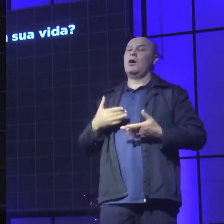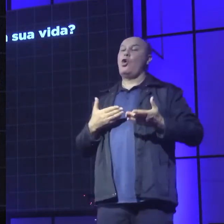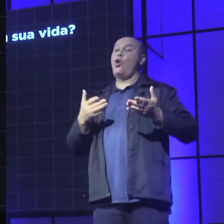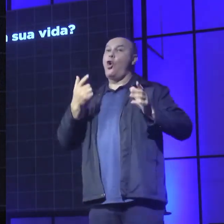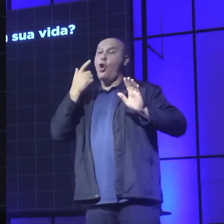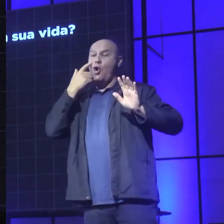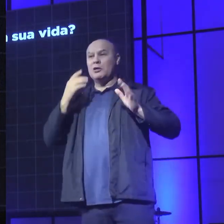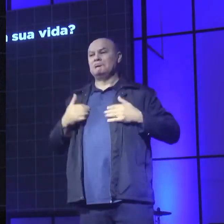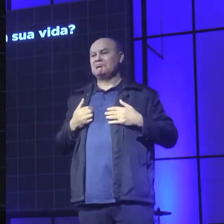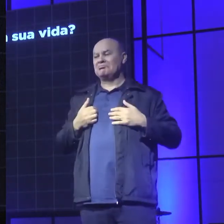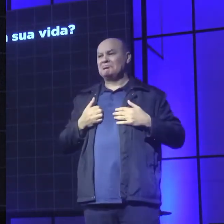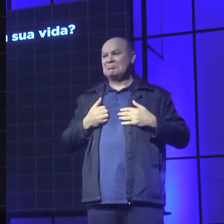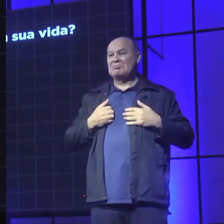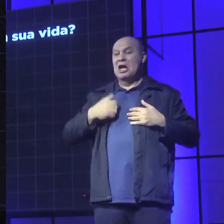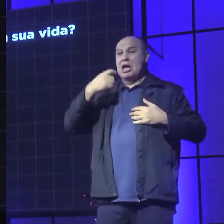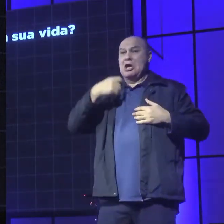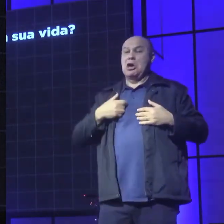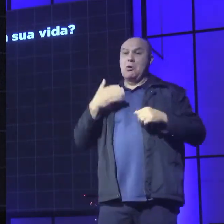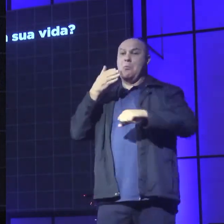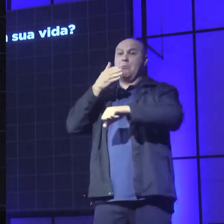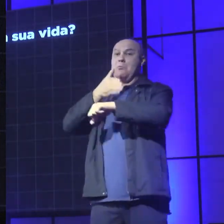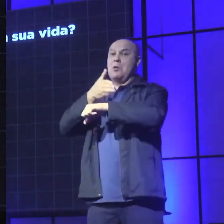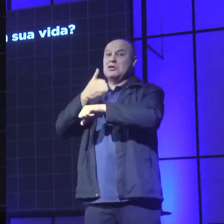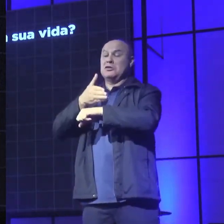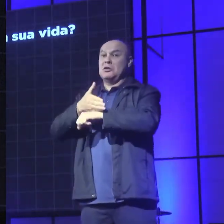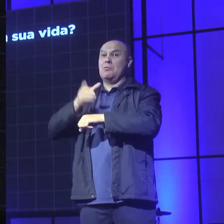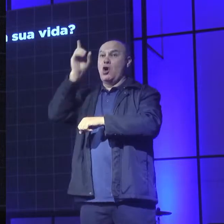Você tem relacionamentos significativos?